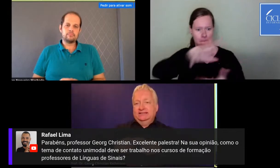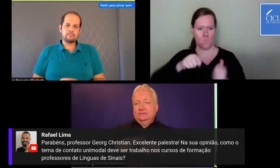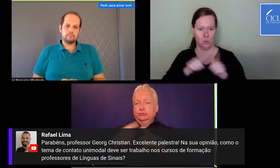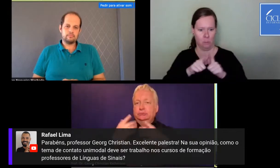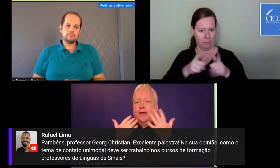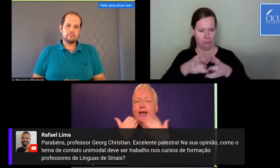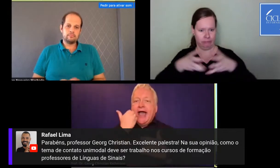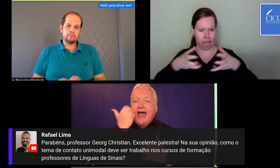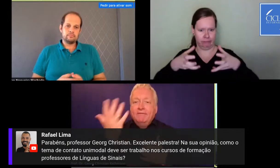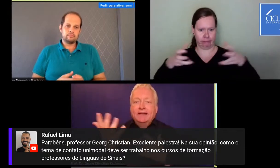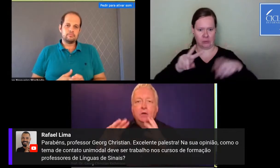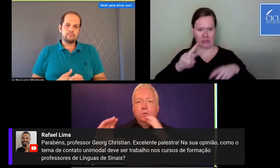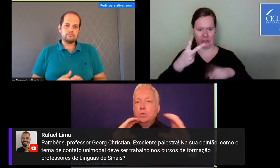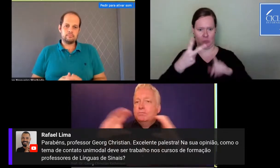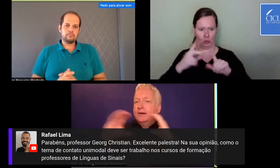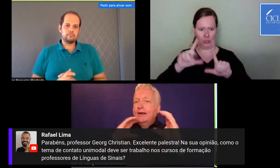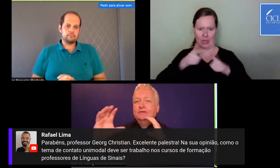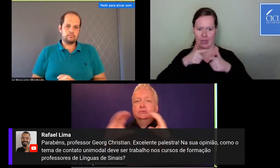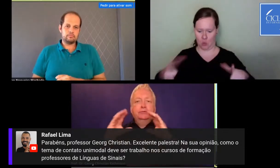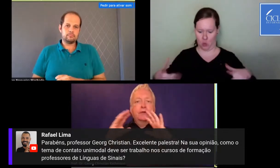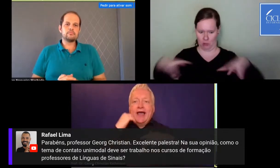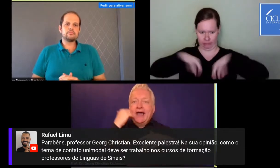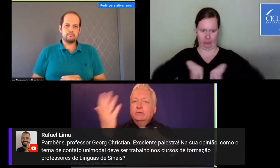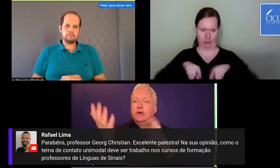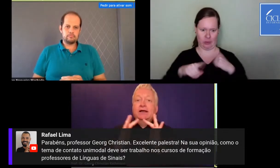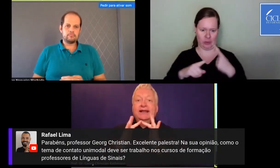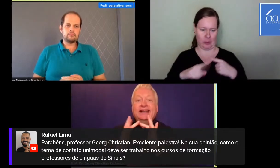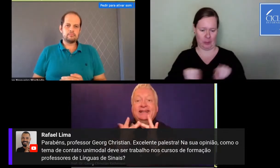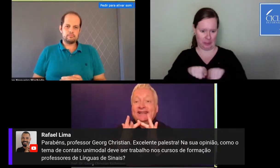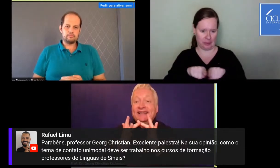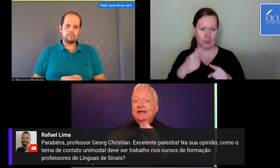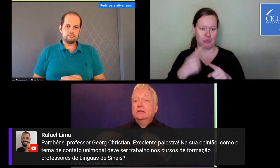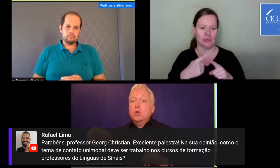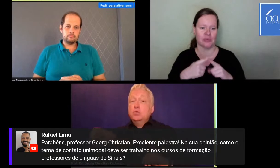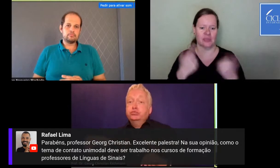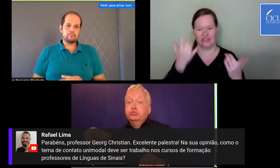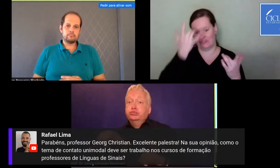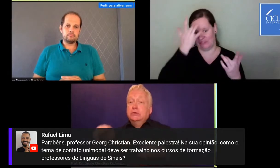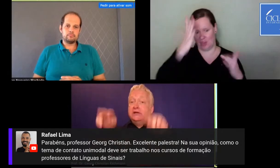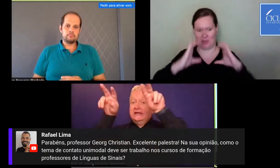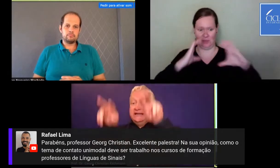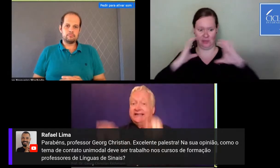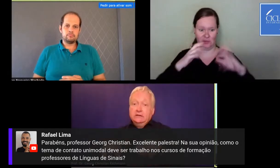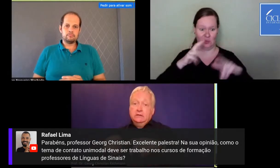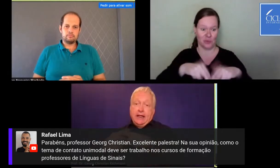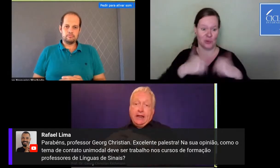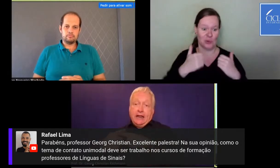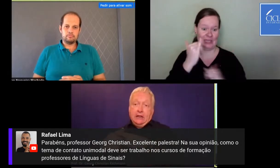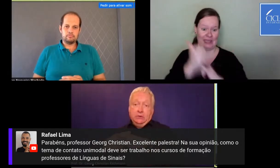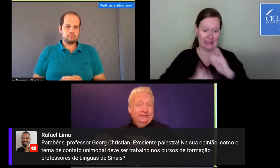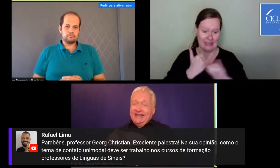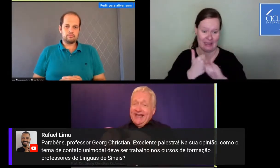mas o que a gente observa, como acontece com o inglês, por exemplo, o número de usuários